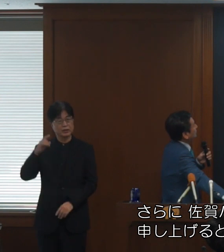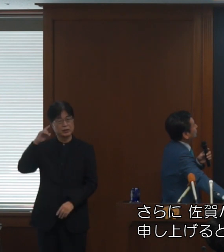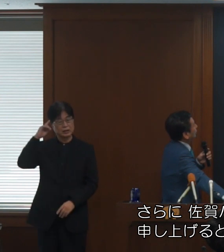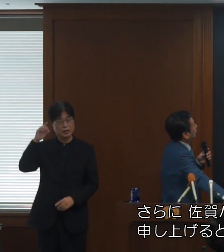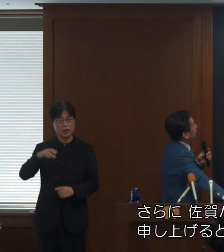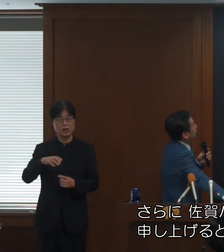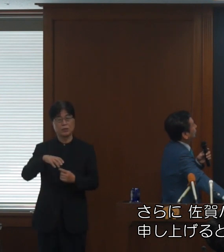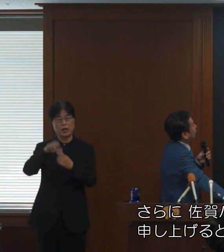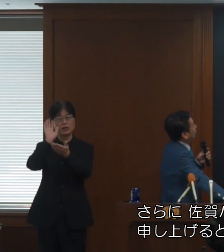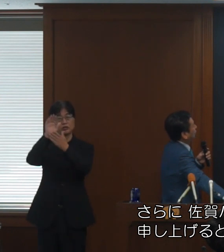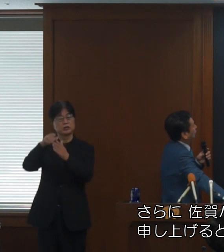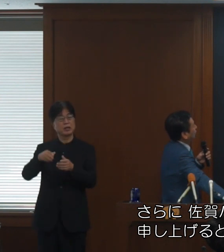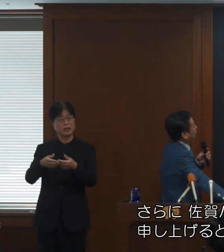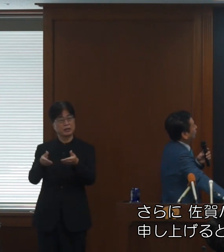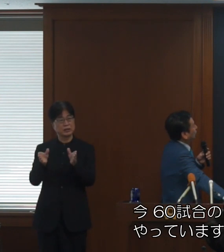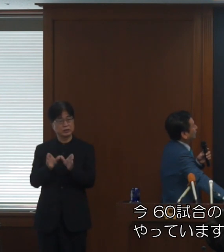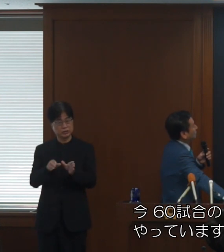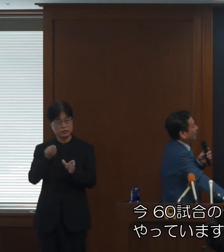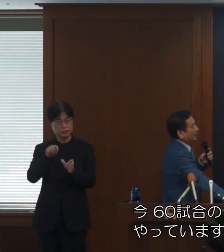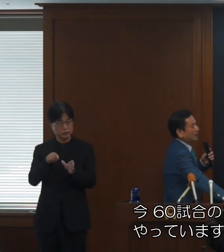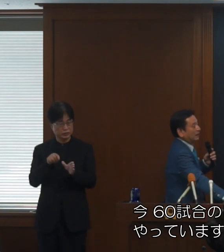て申し上げると今